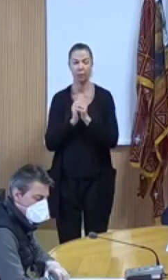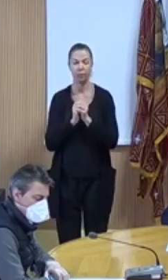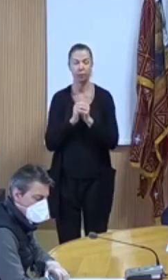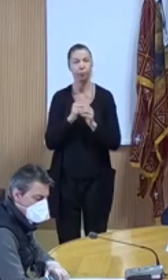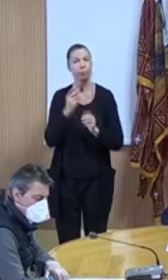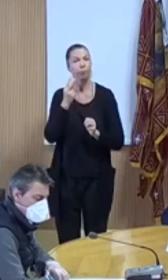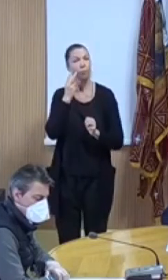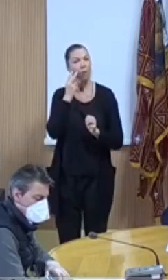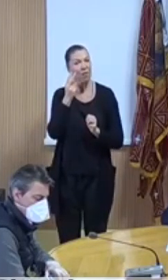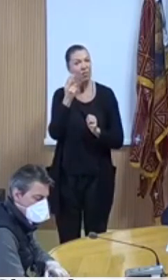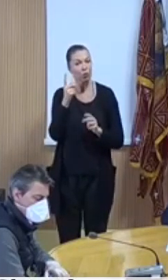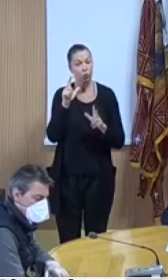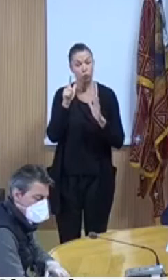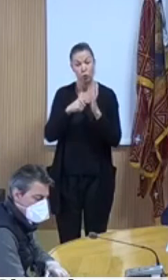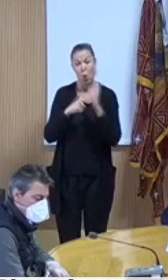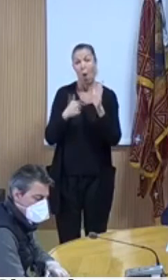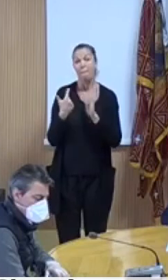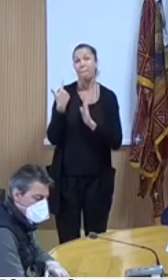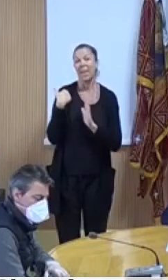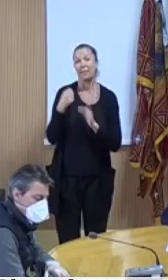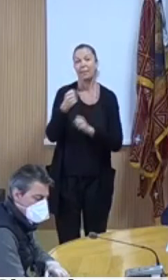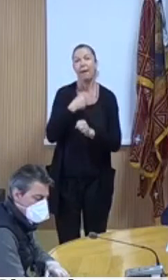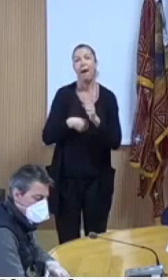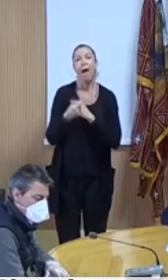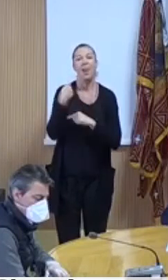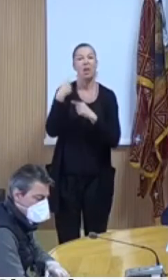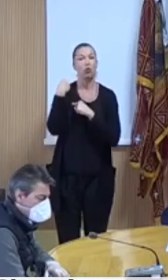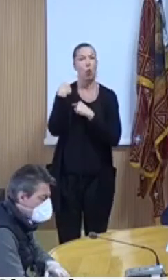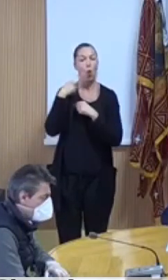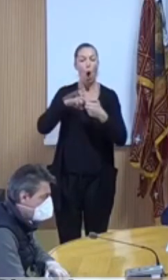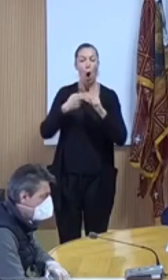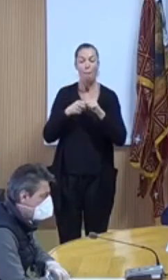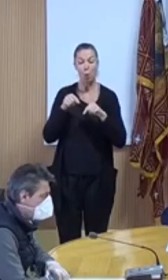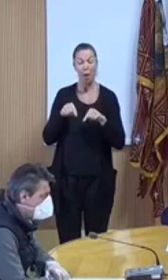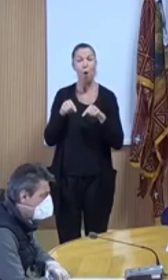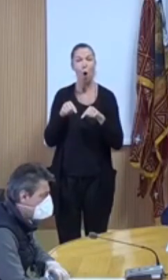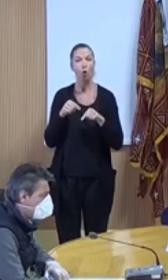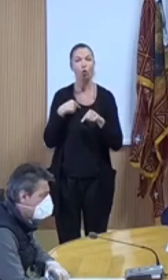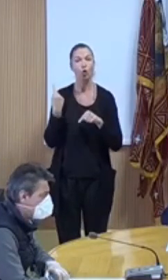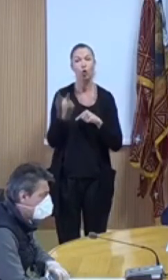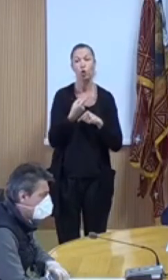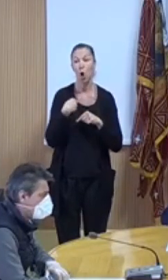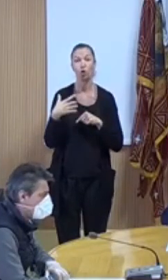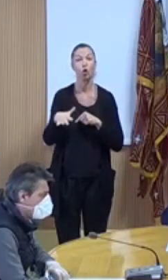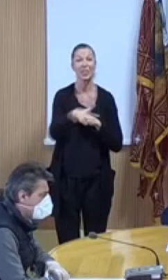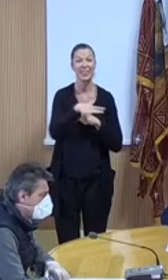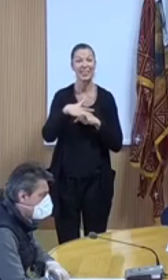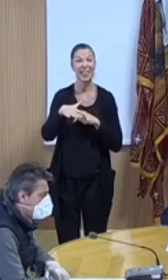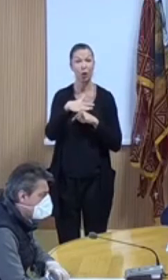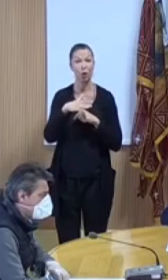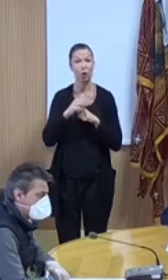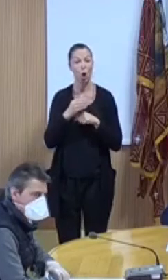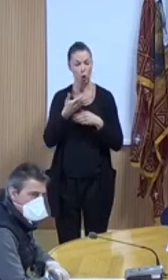sei mesi negli anni scorsi che un problema di questo tipo comunque nel nostro territorio c'è perché